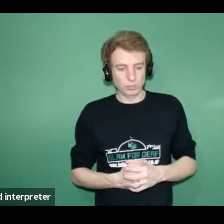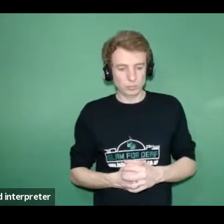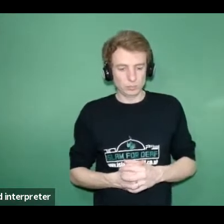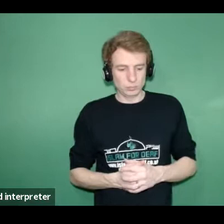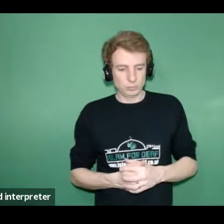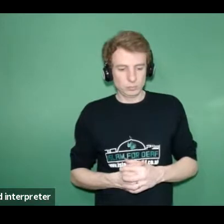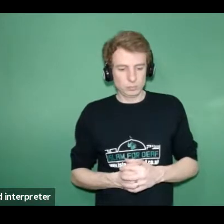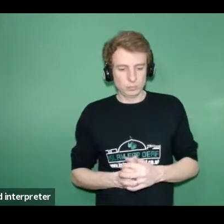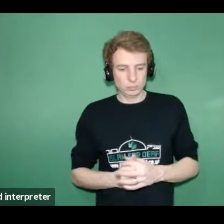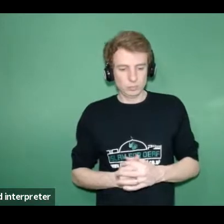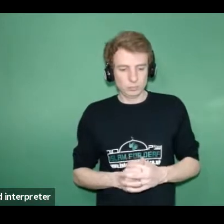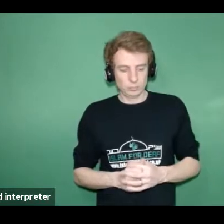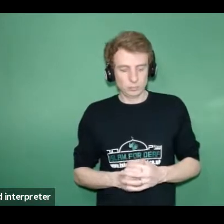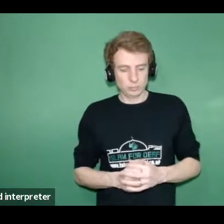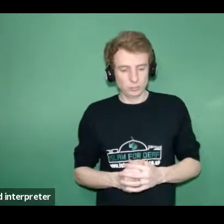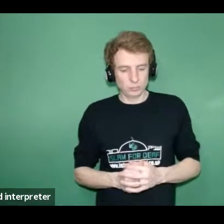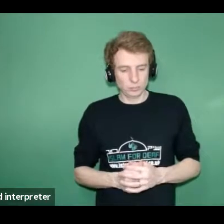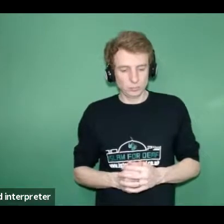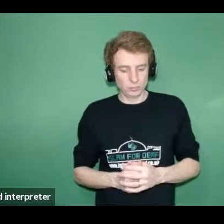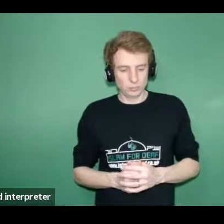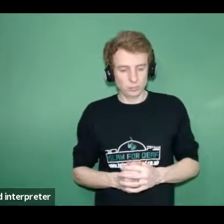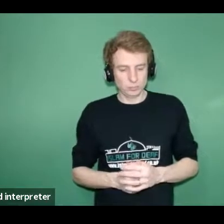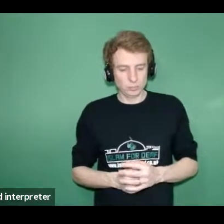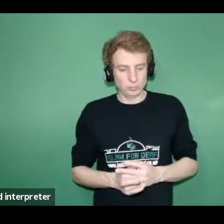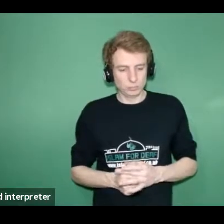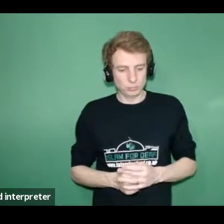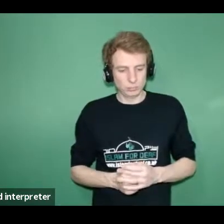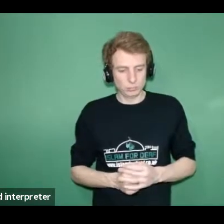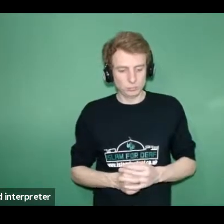نؤمن بالله ونتبع رسل الله.